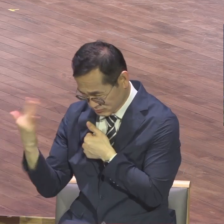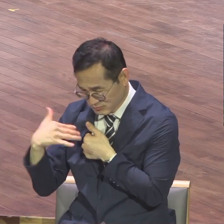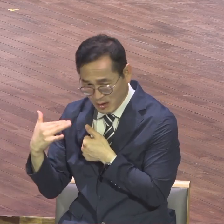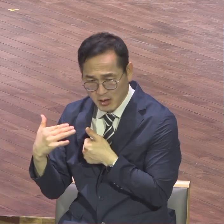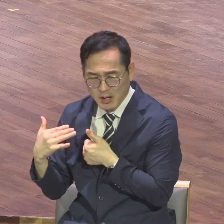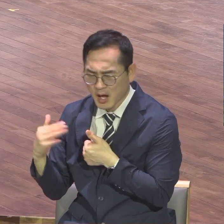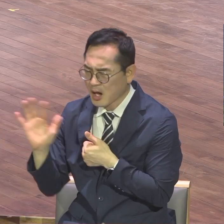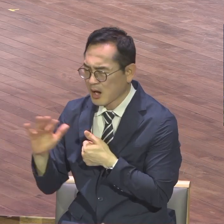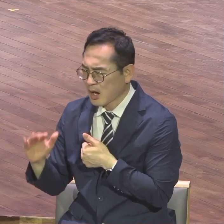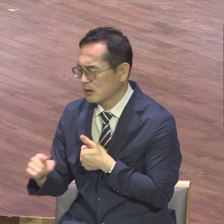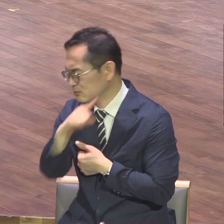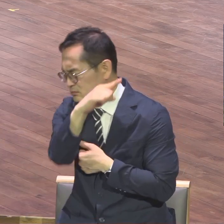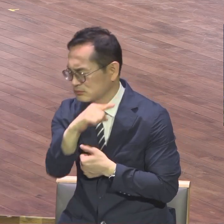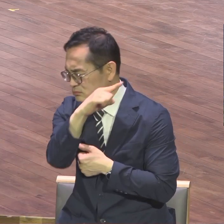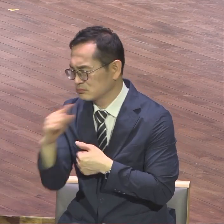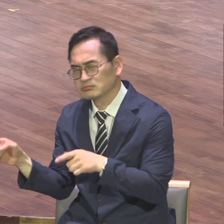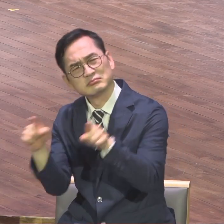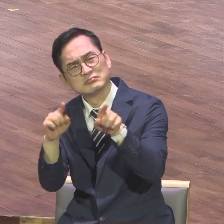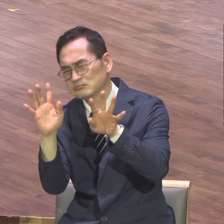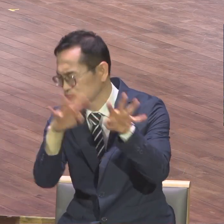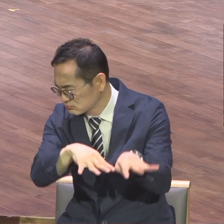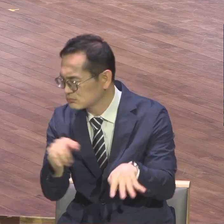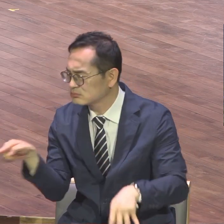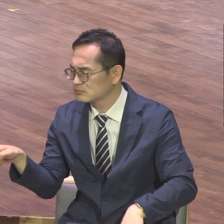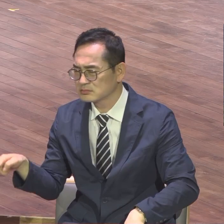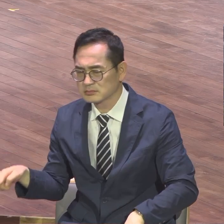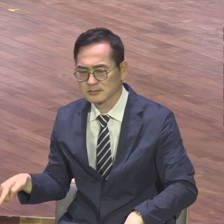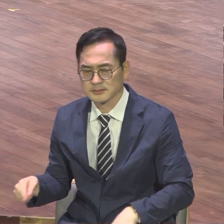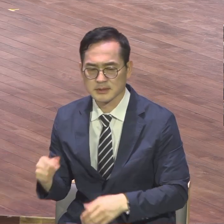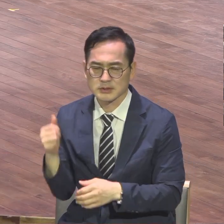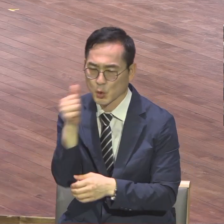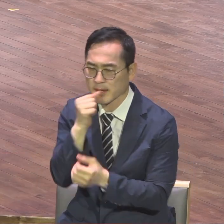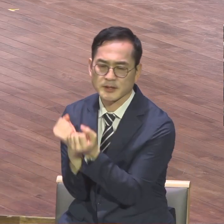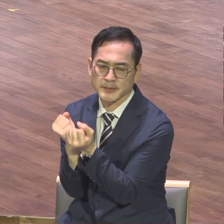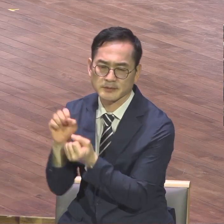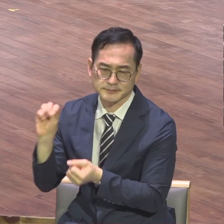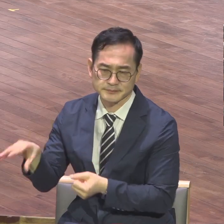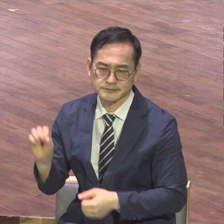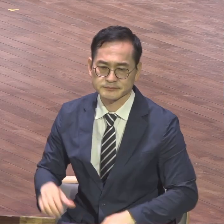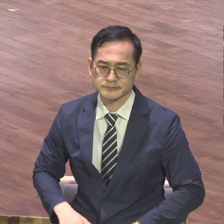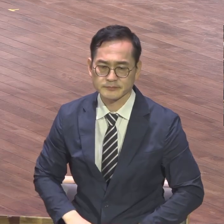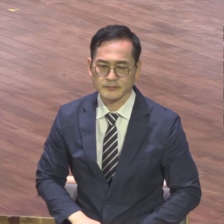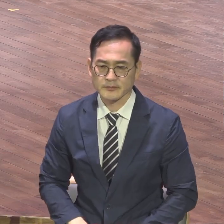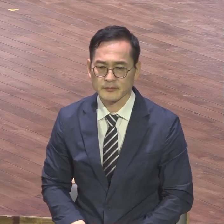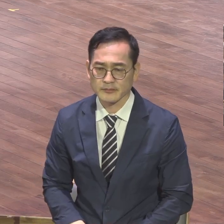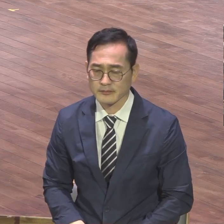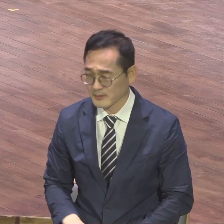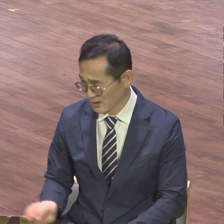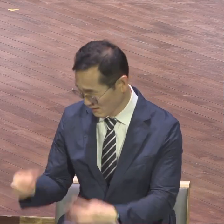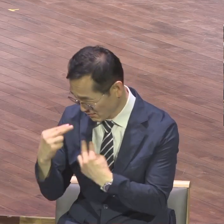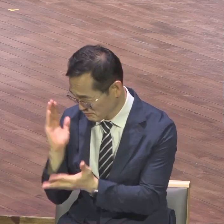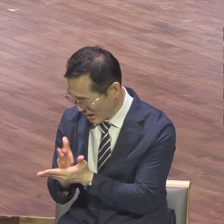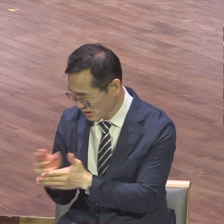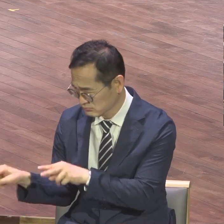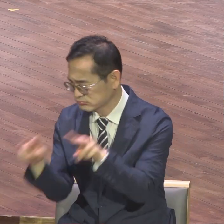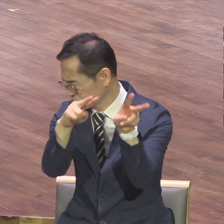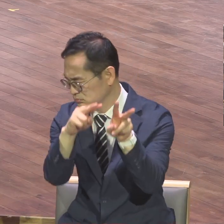아니고 살아계신 하나님을 쪽으로 향하도록 하나님을 바라보도록